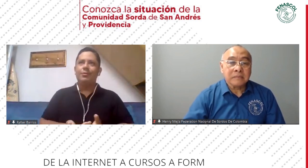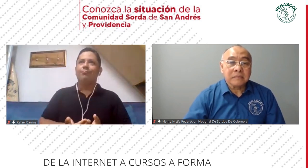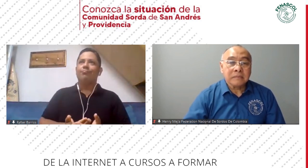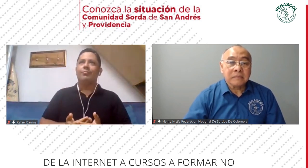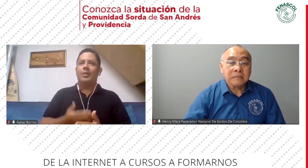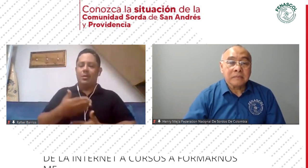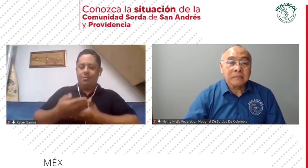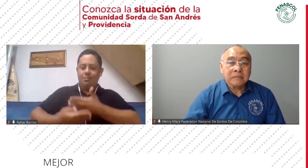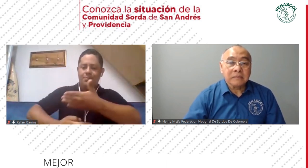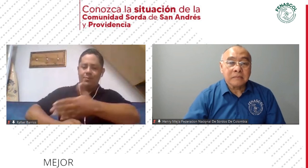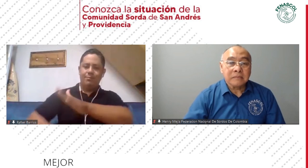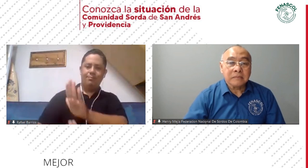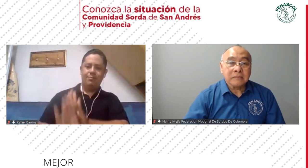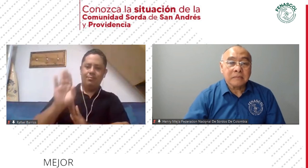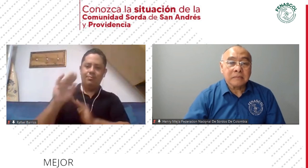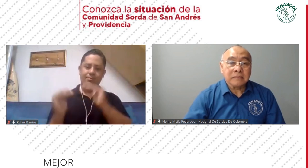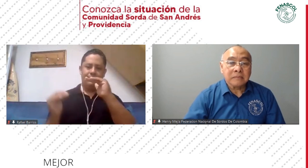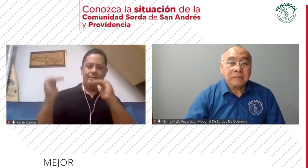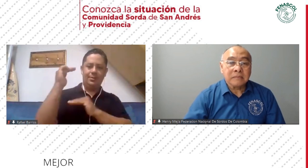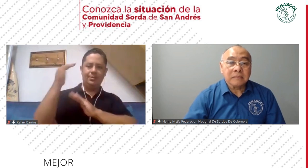formarnos mejor